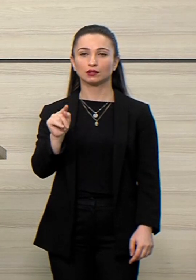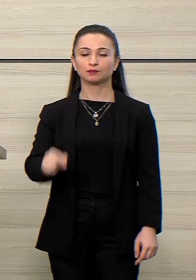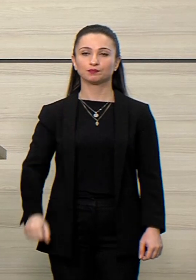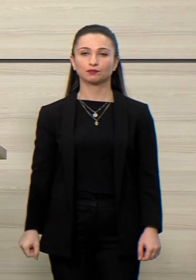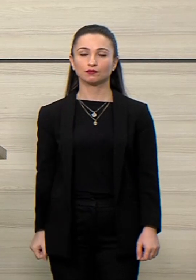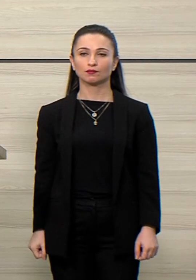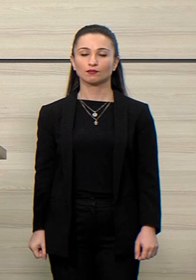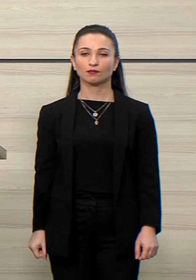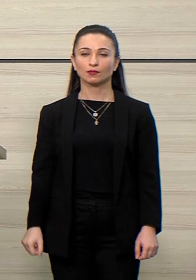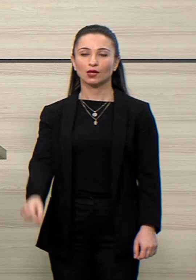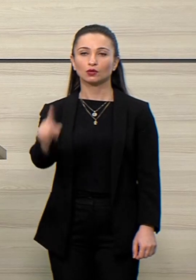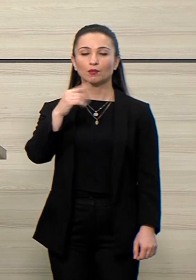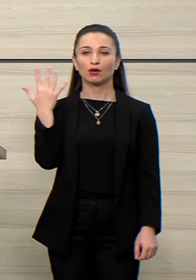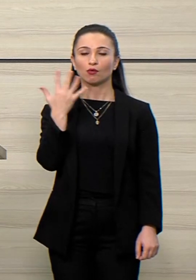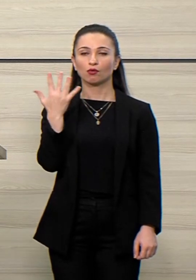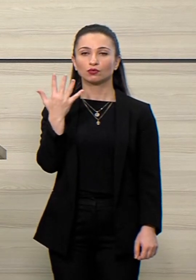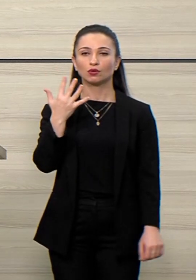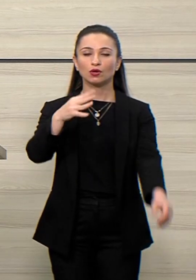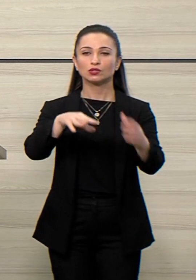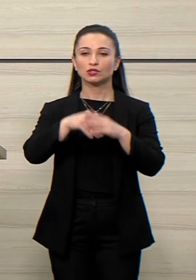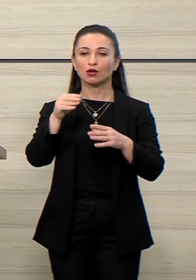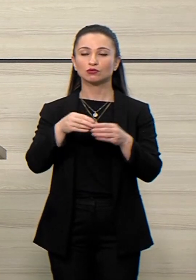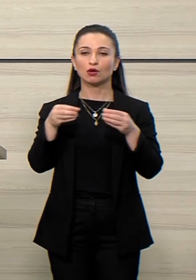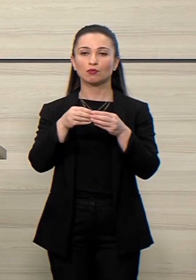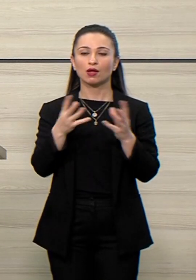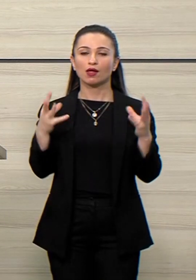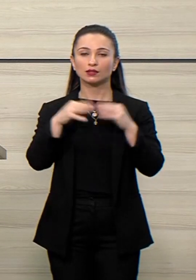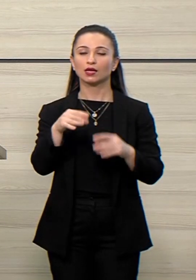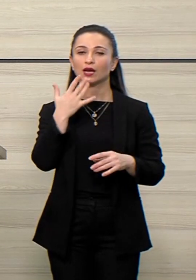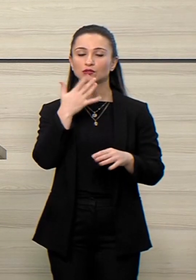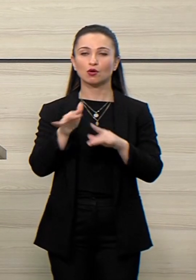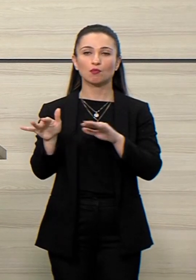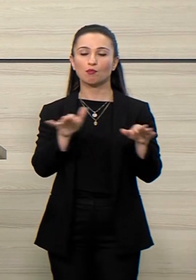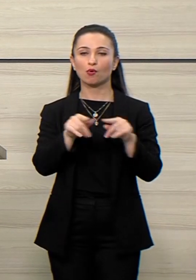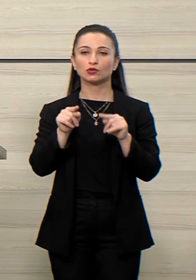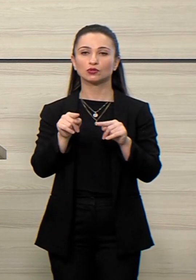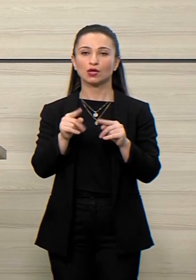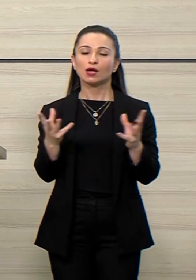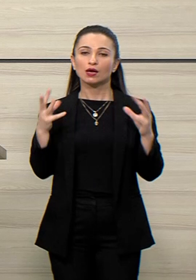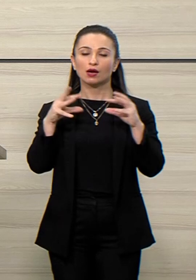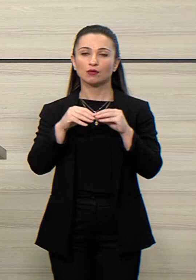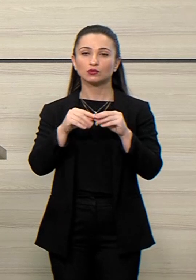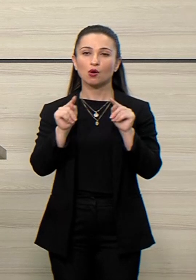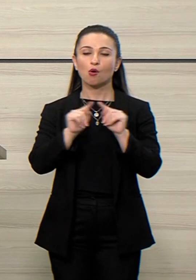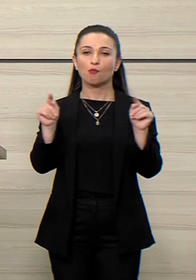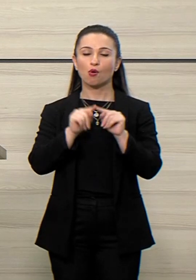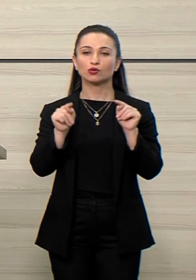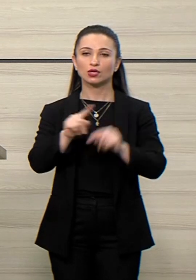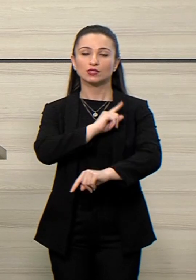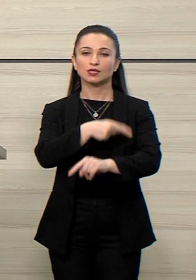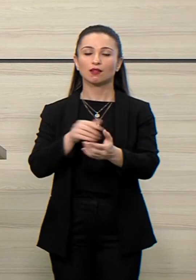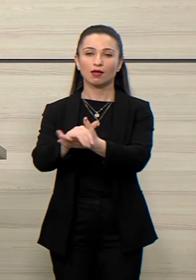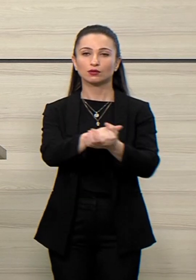0,53%. ნომერი 5 საარჩევნო ბლოკი ერთიანი ნაციონალური მოძრაობა გაერთიანებული ოპოზიცია